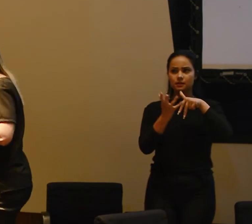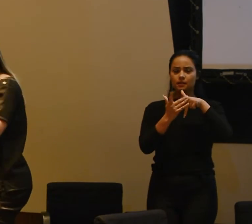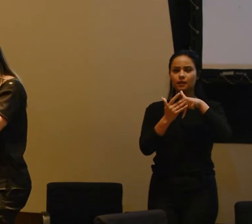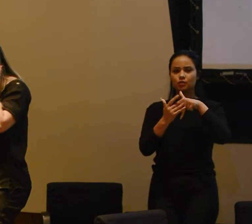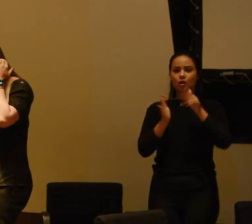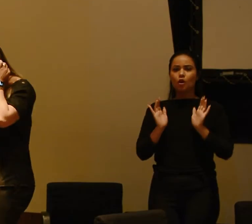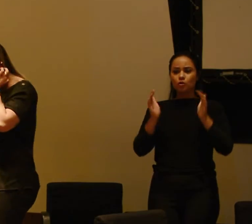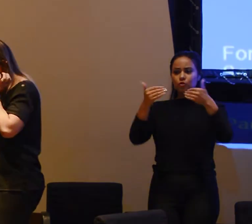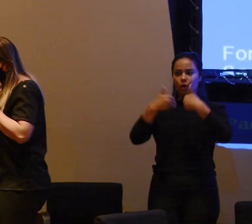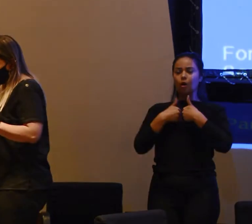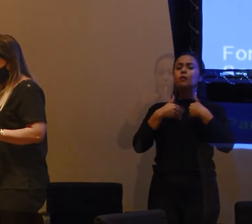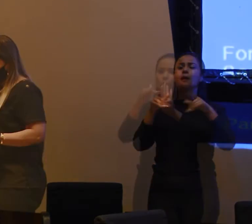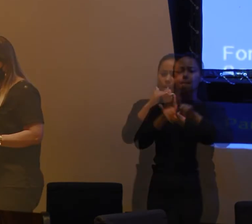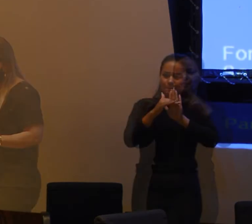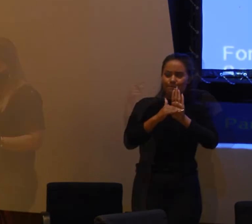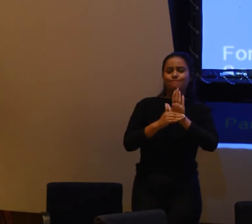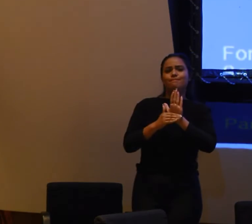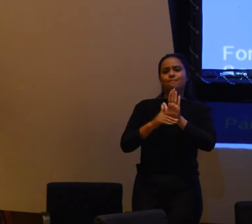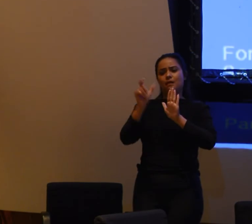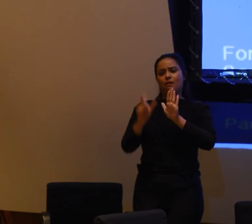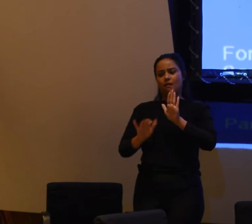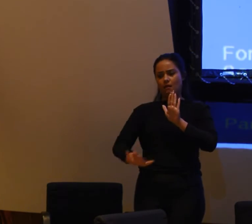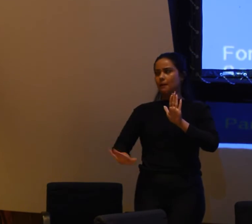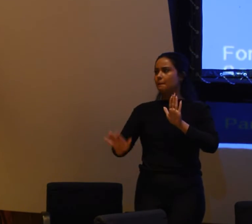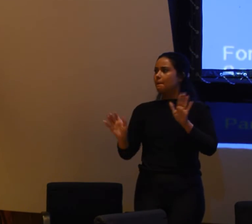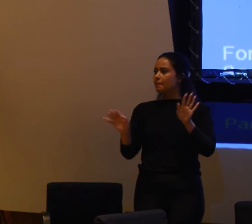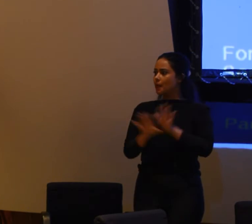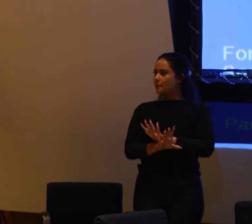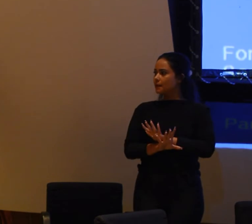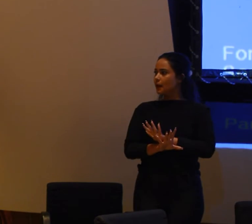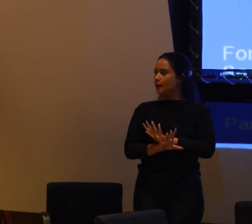do espectro autismo também é desafiador. Vamos terminar